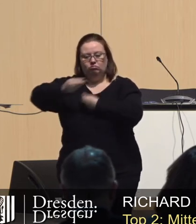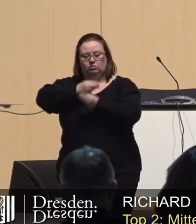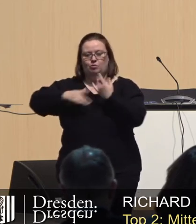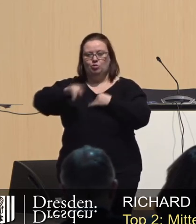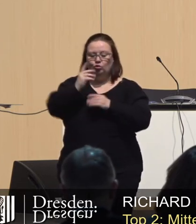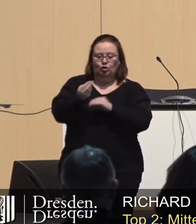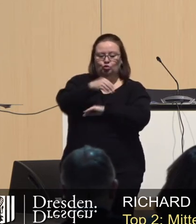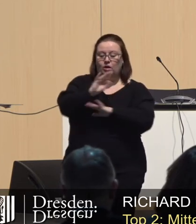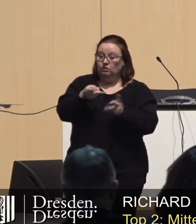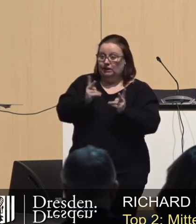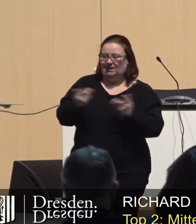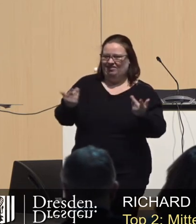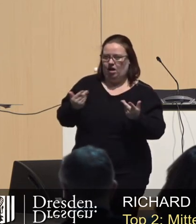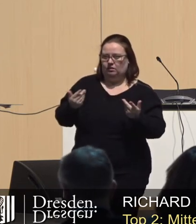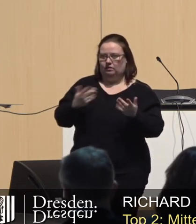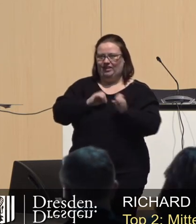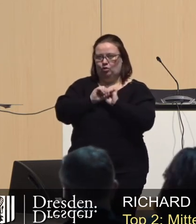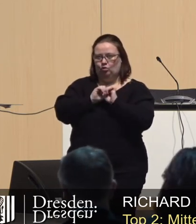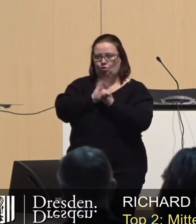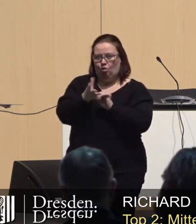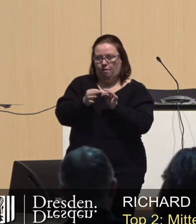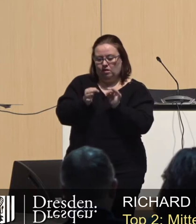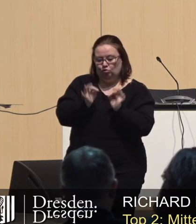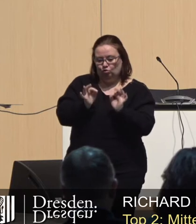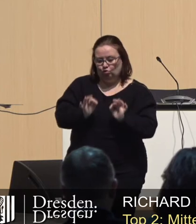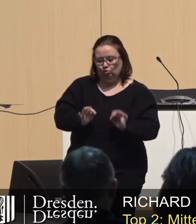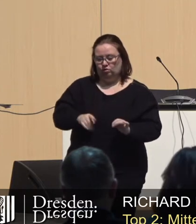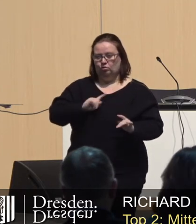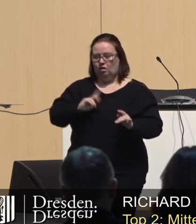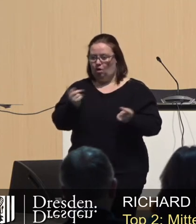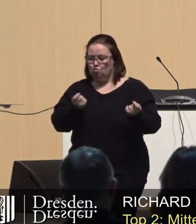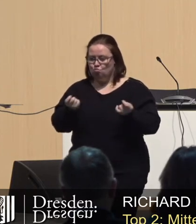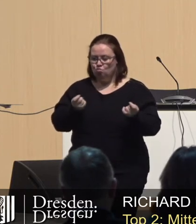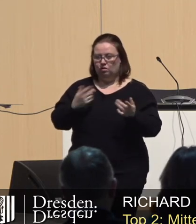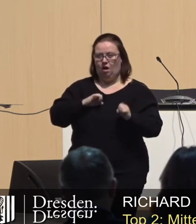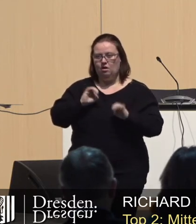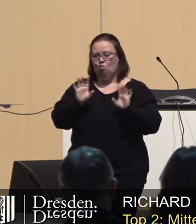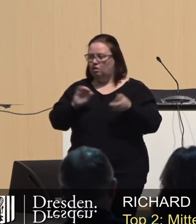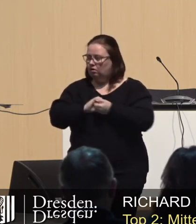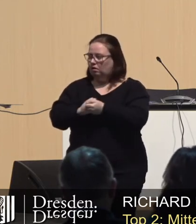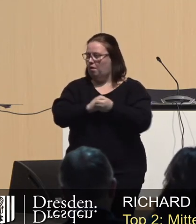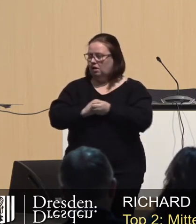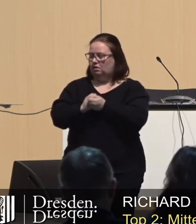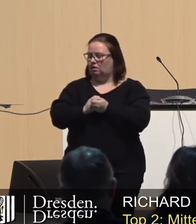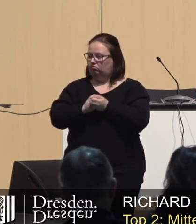was wir richtig finden an Corona-Maßnahmen, damit wir auch als Rätinnen und Räte das gemeinsam nach außen vertreten können, denn wir sind